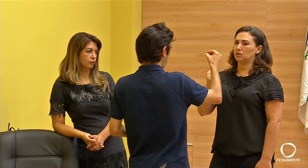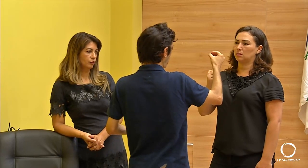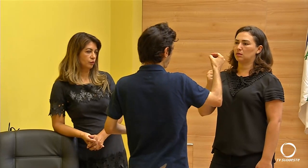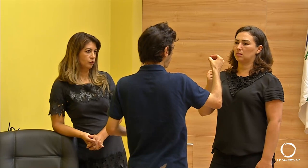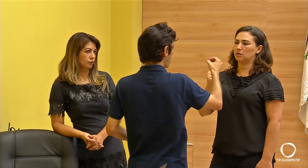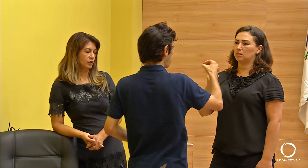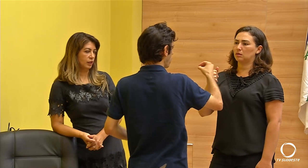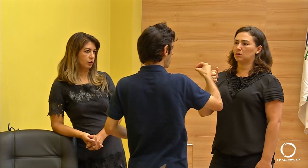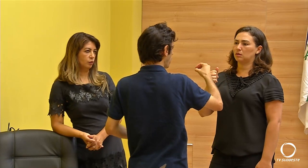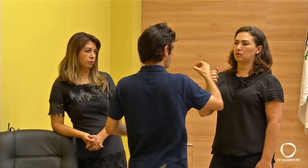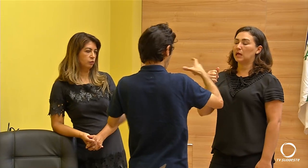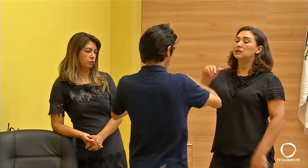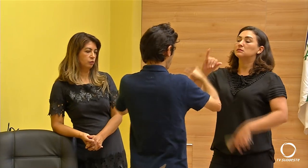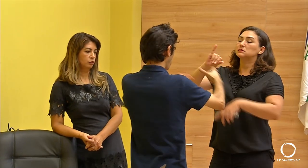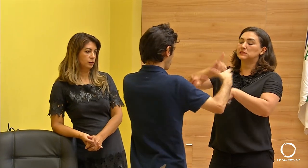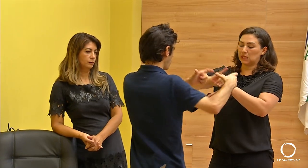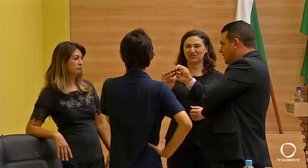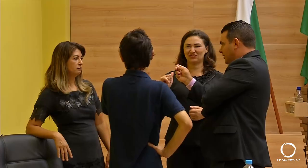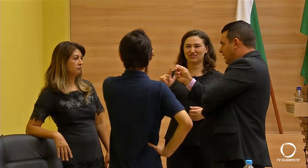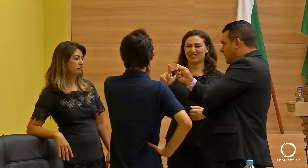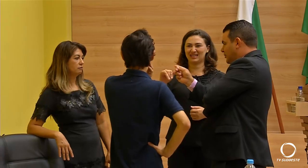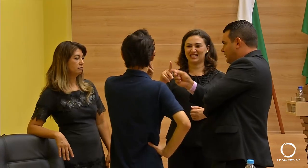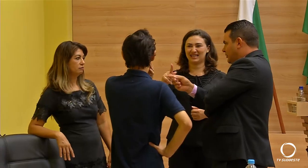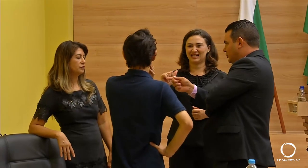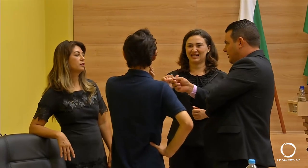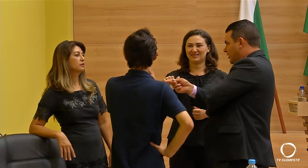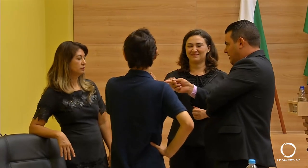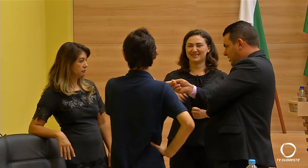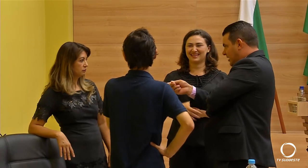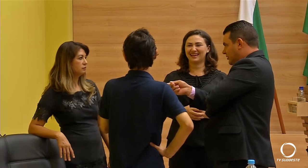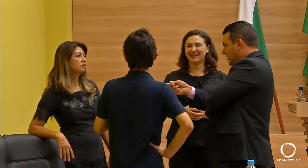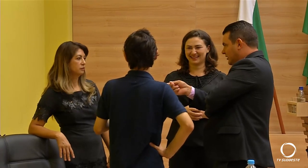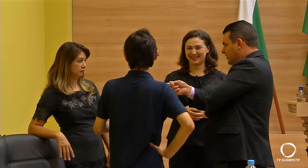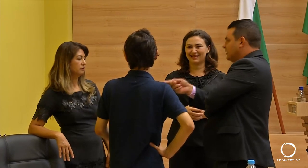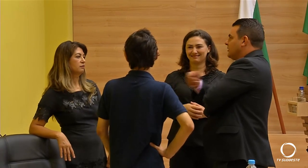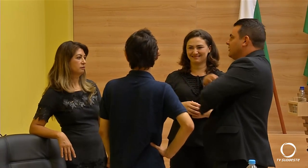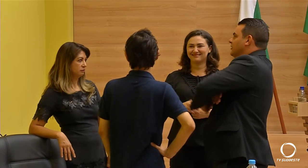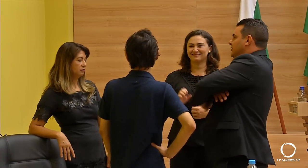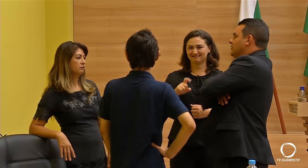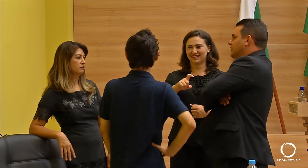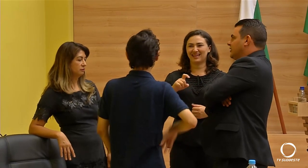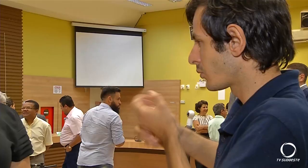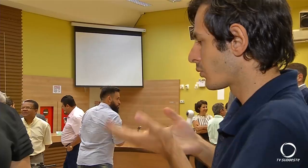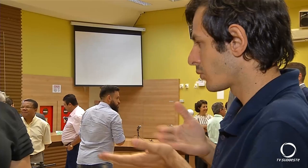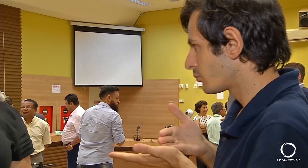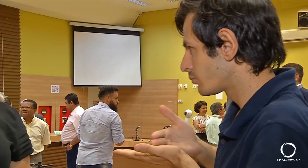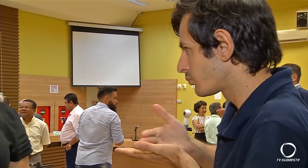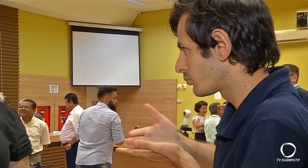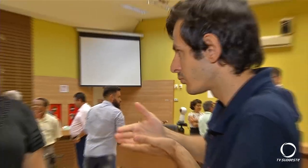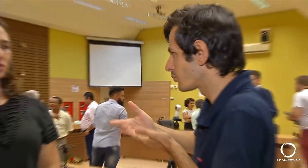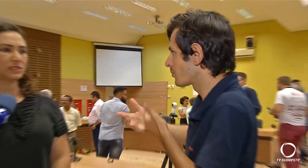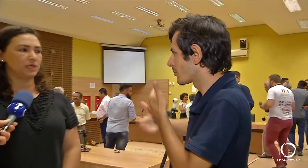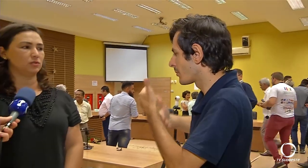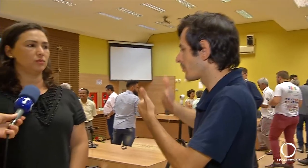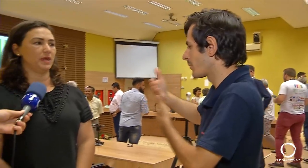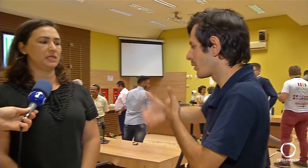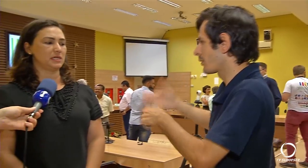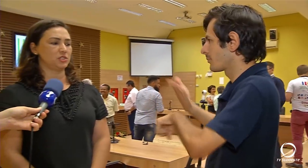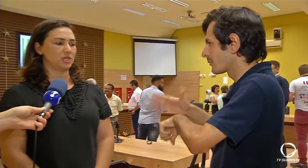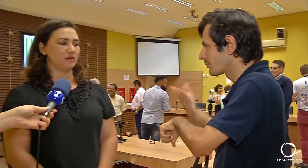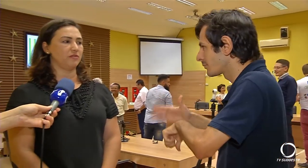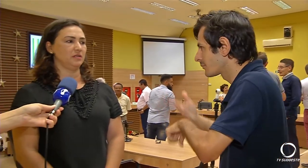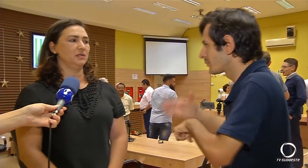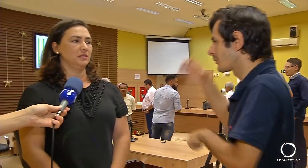sessões e os projetos do município. A tradução em Libras na Casa de Leis é essencial. Vários anos a gente já vem buscando